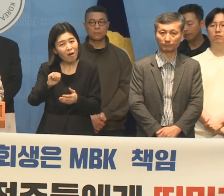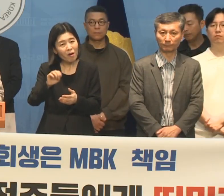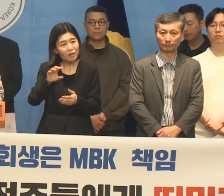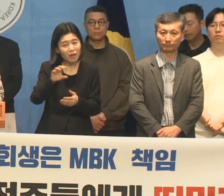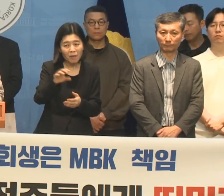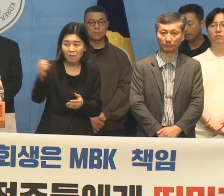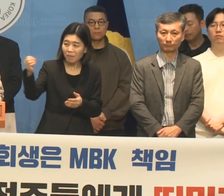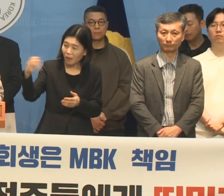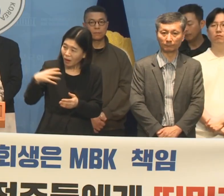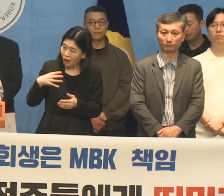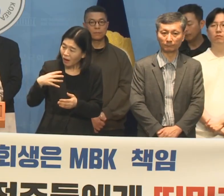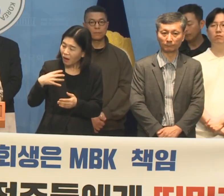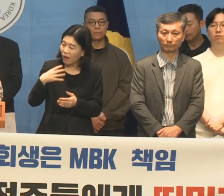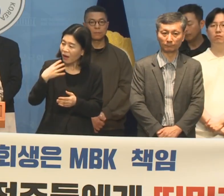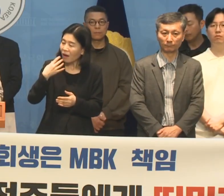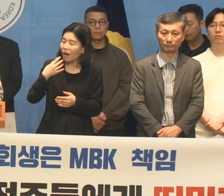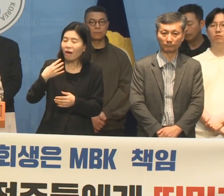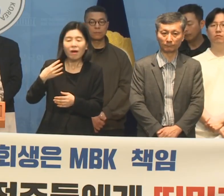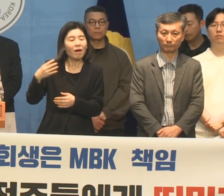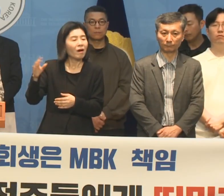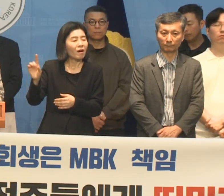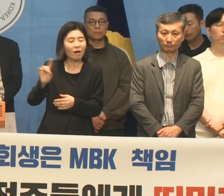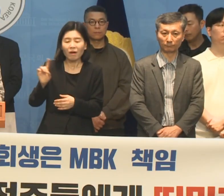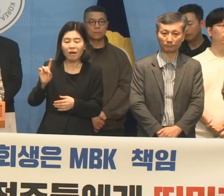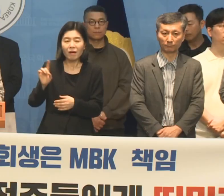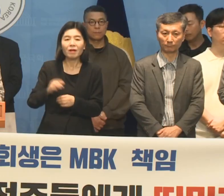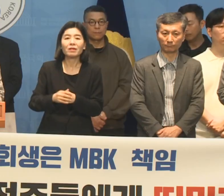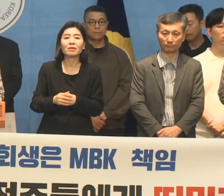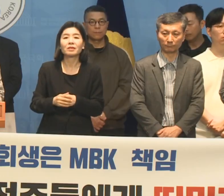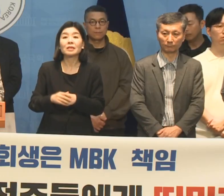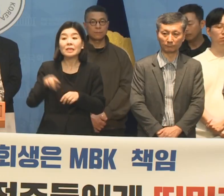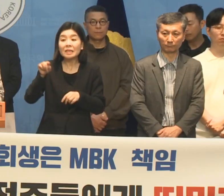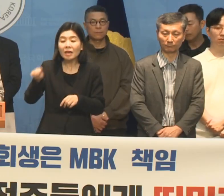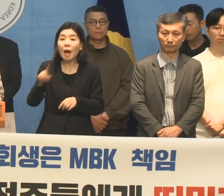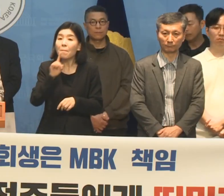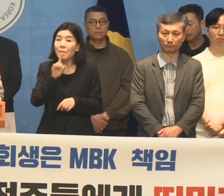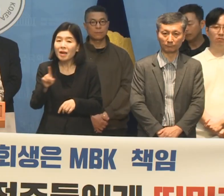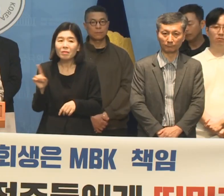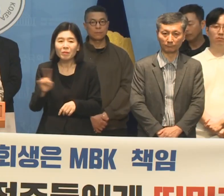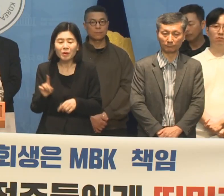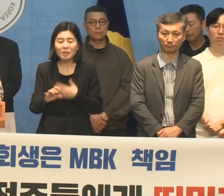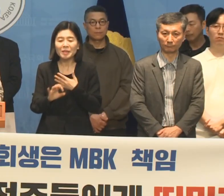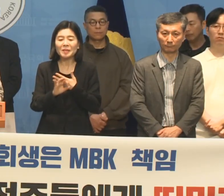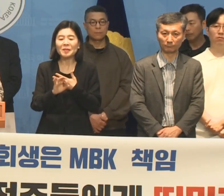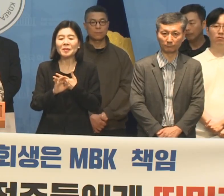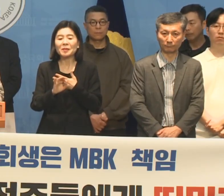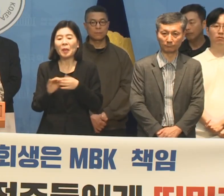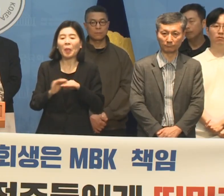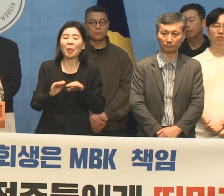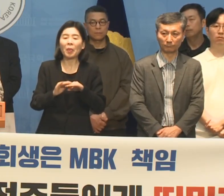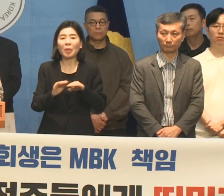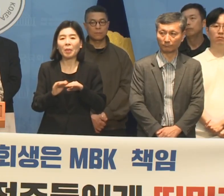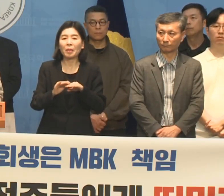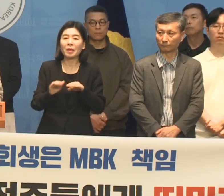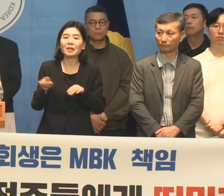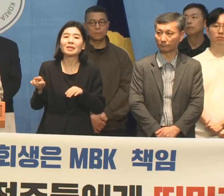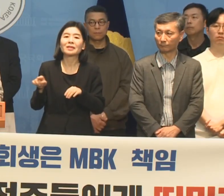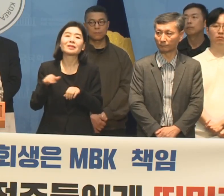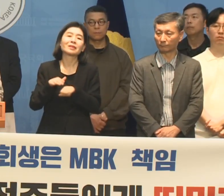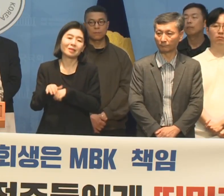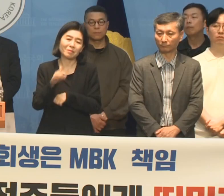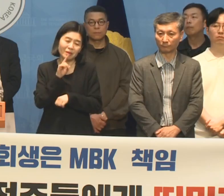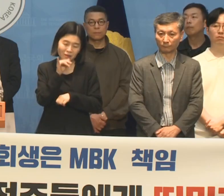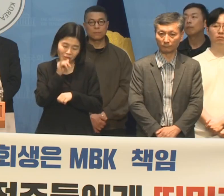합니다. 정말 어림없는 수치입니다. 이것을 두고 언발의 오줌 누기다 이렇게 얘기를 하고